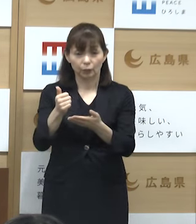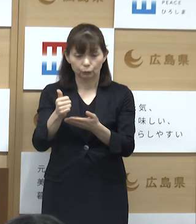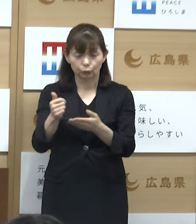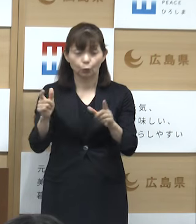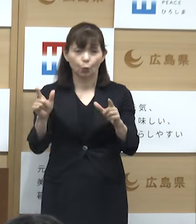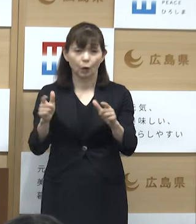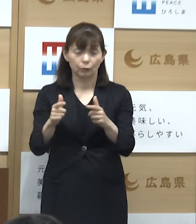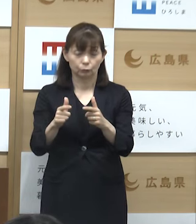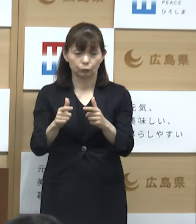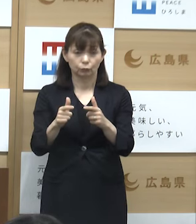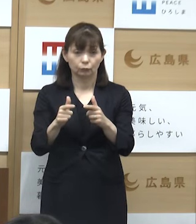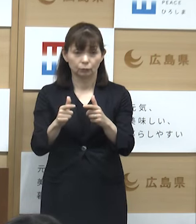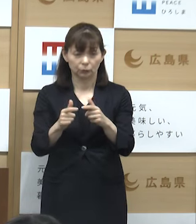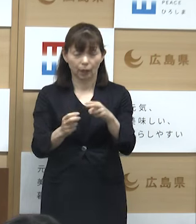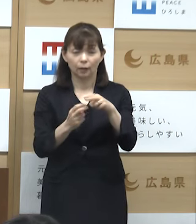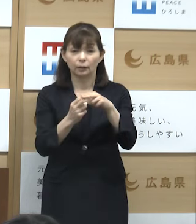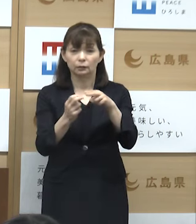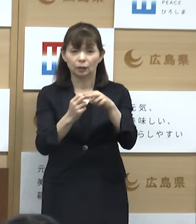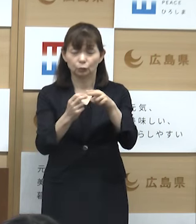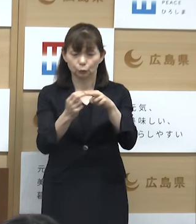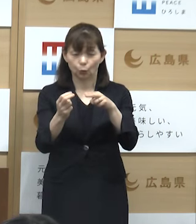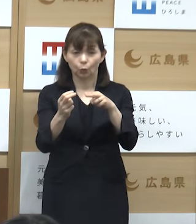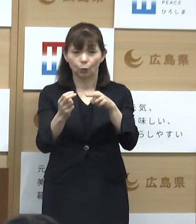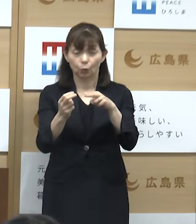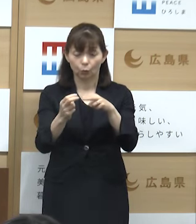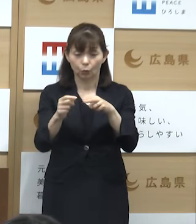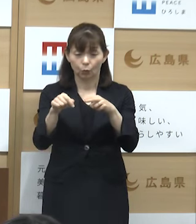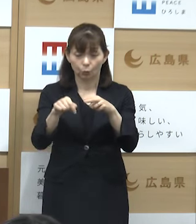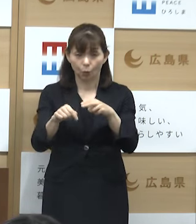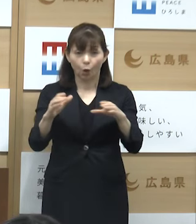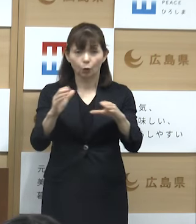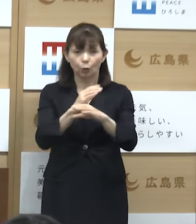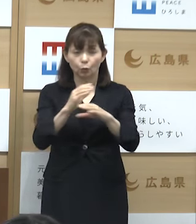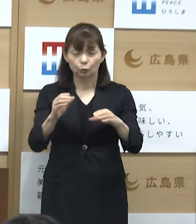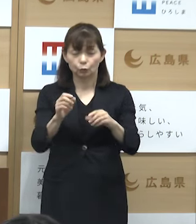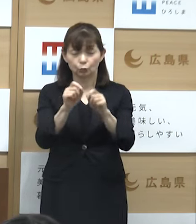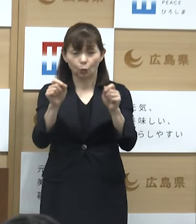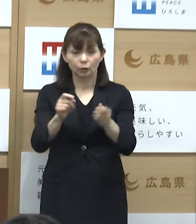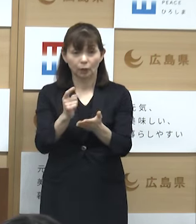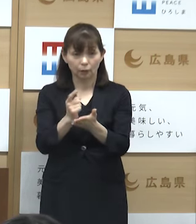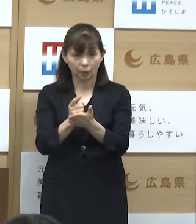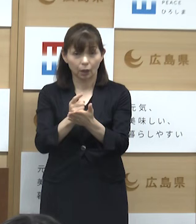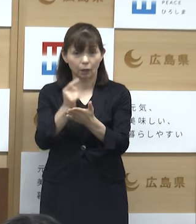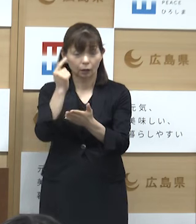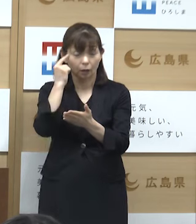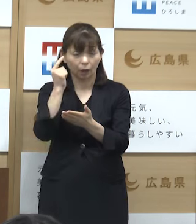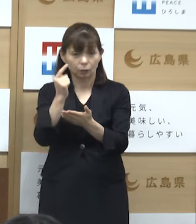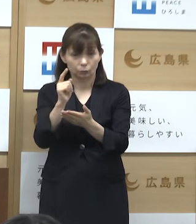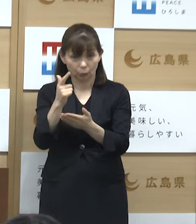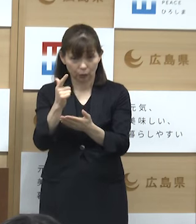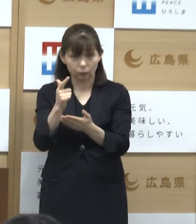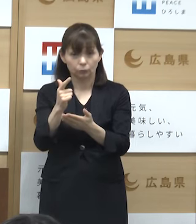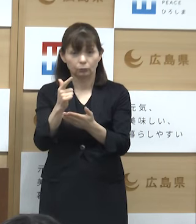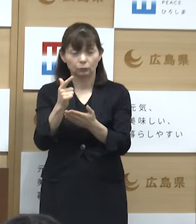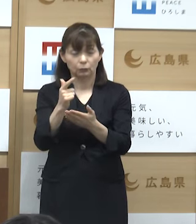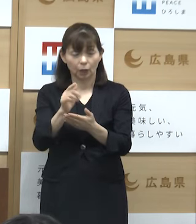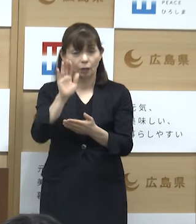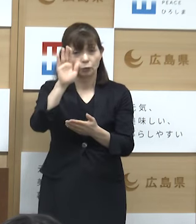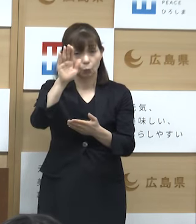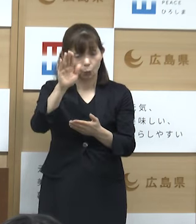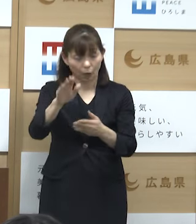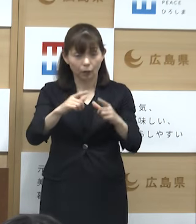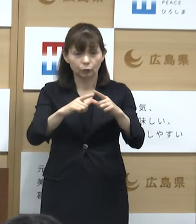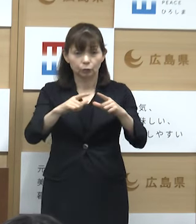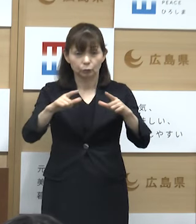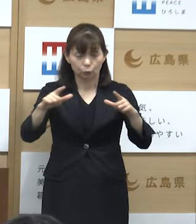を単に交通の問題ということだけではなくて、中山間地域とか、あるいは将来の国土の在り方というものを